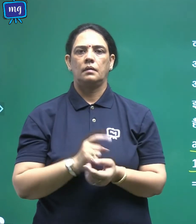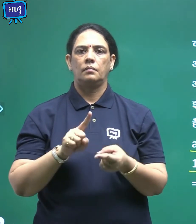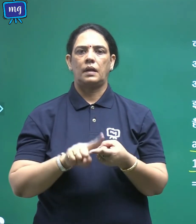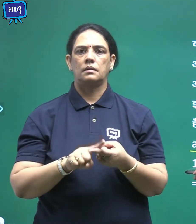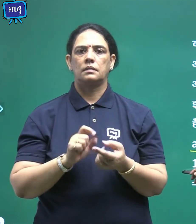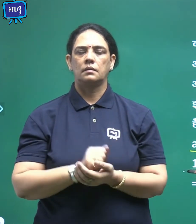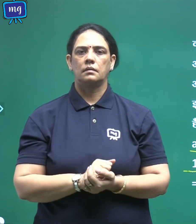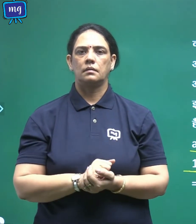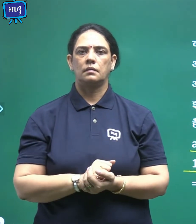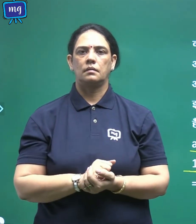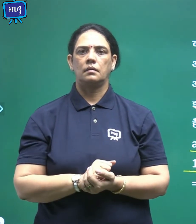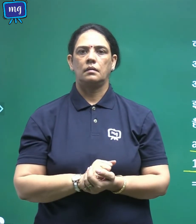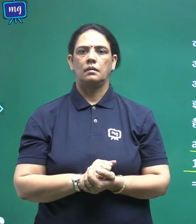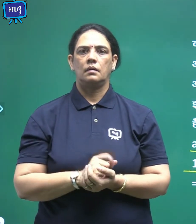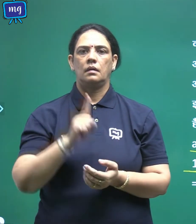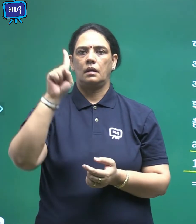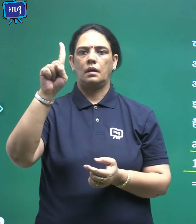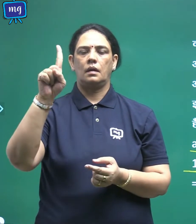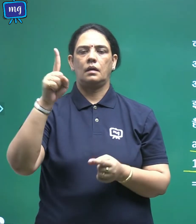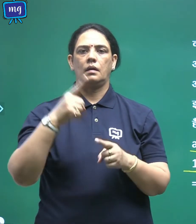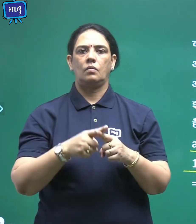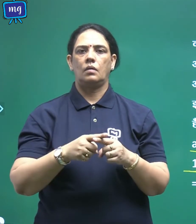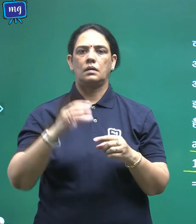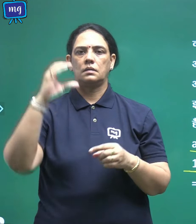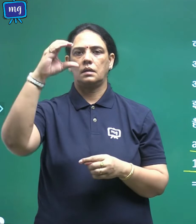प्लस 1 गुणा सी